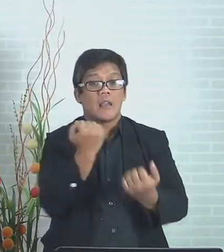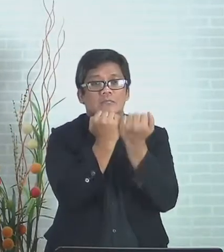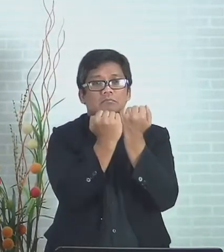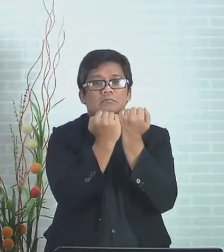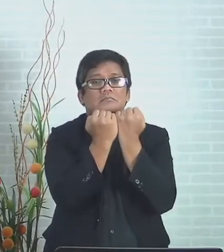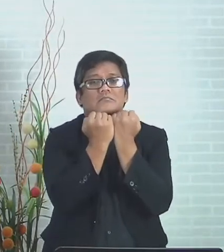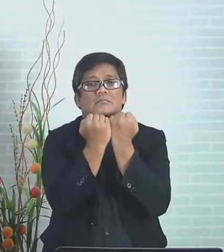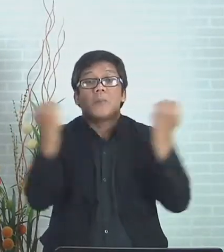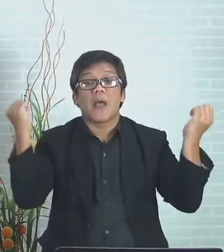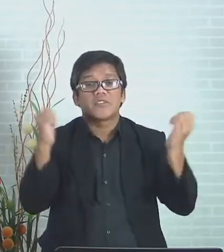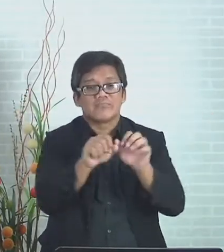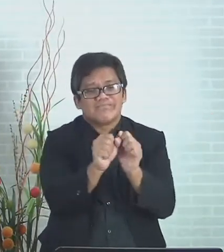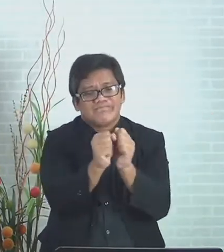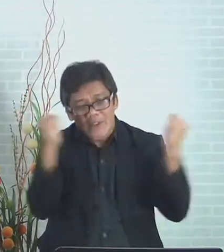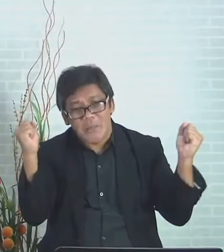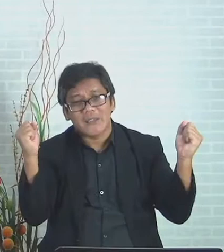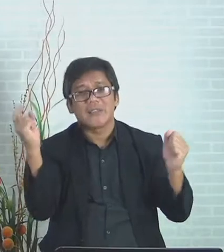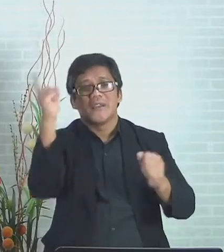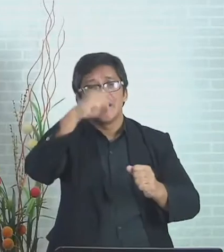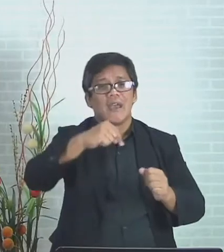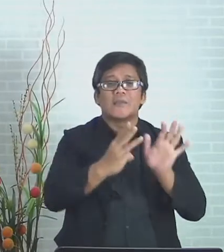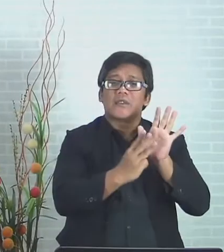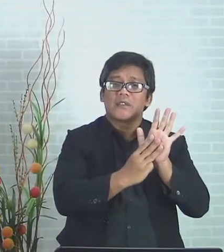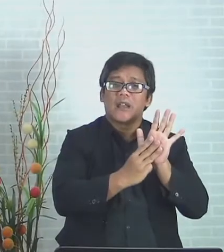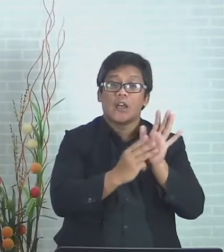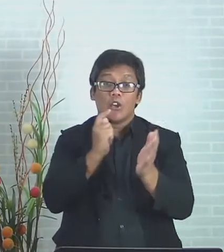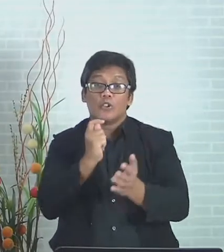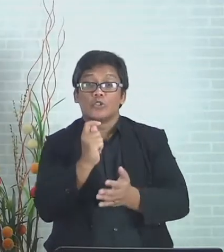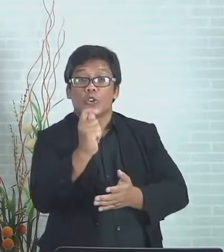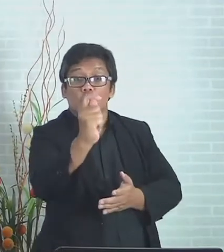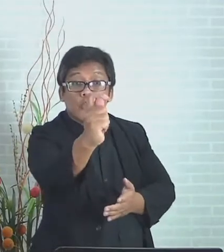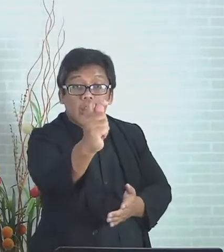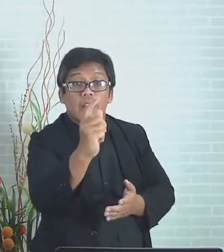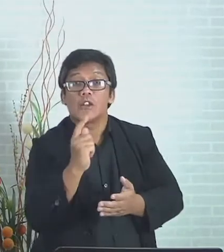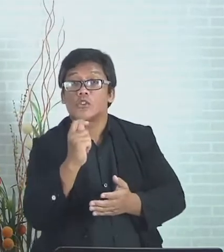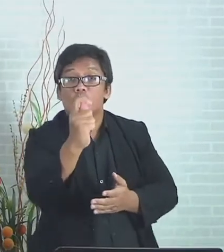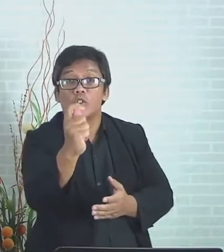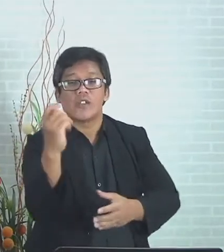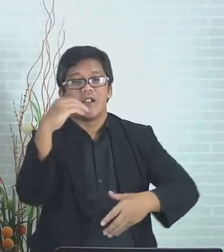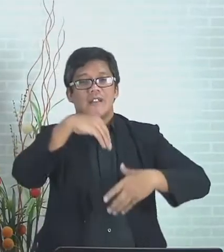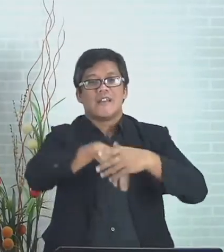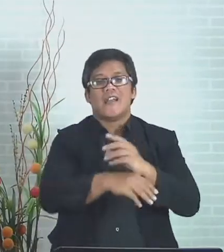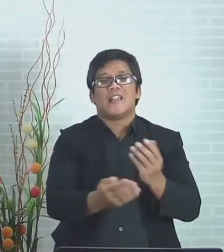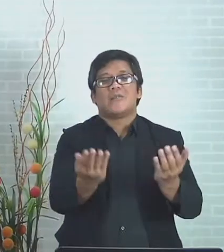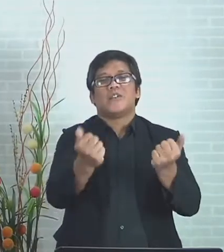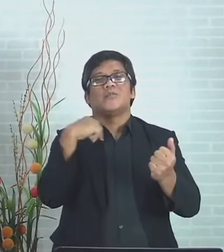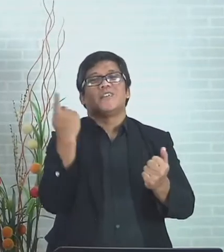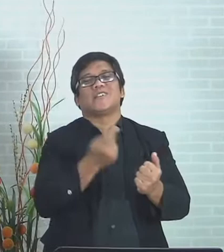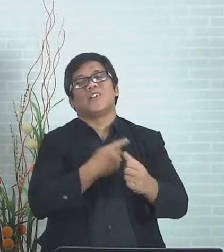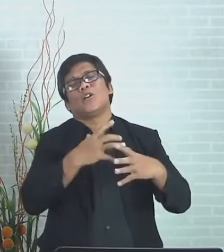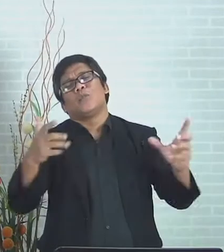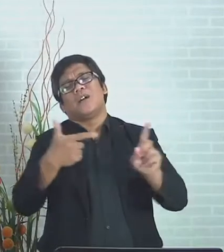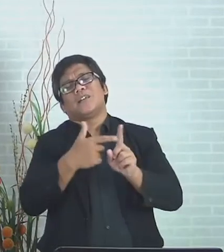demi kelepasan kita mengalami terobosan dalam segala hal dalam kehidupan kita dan banget hal